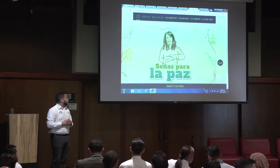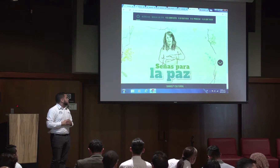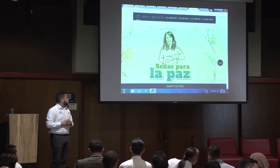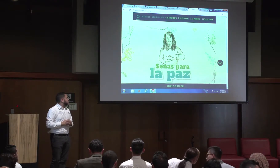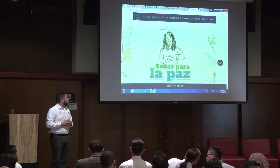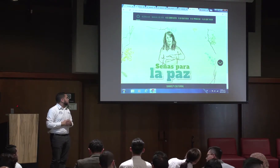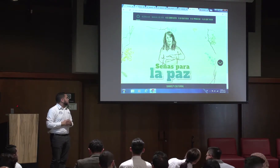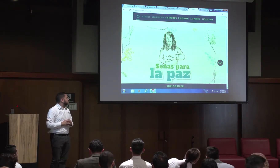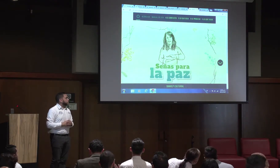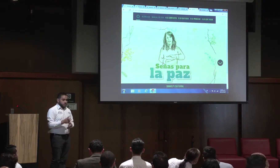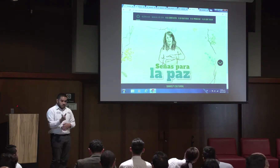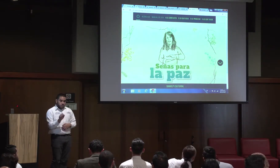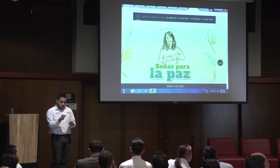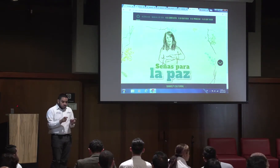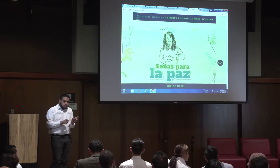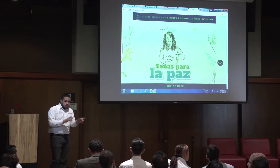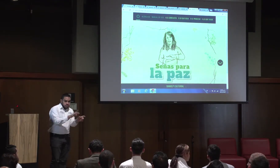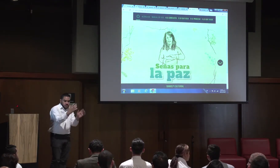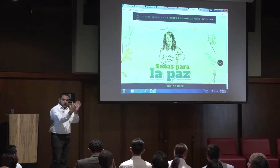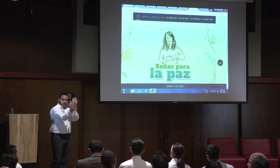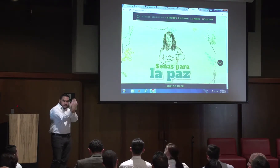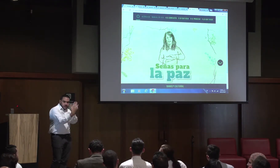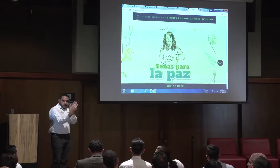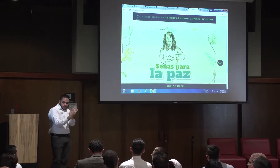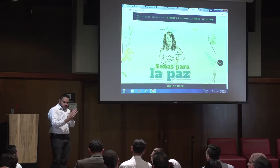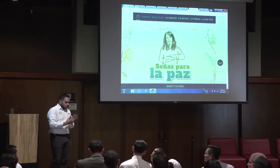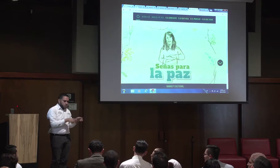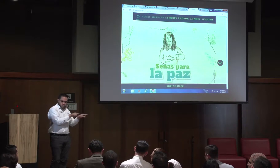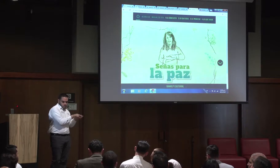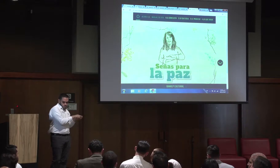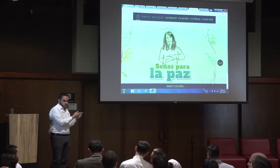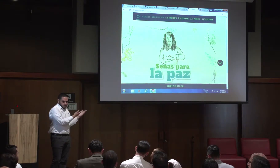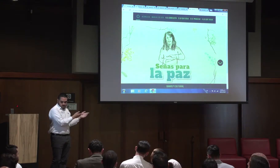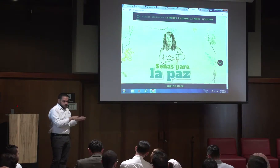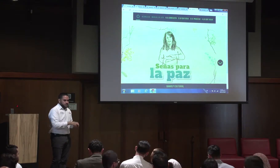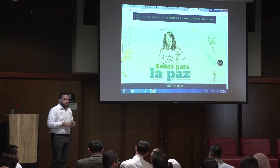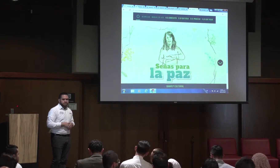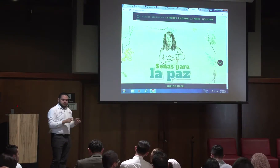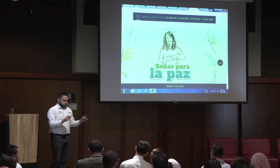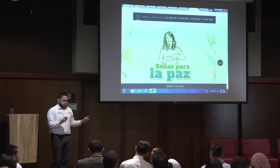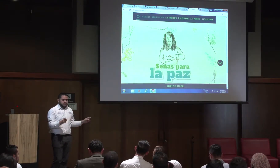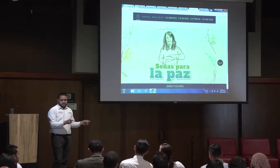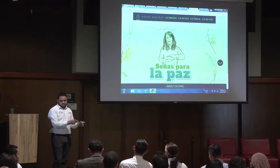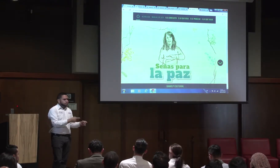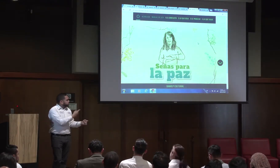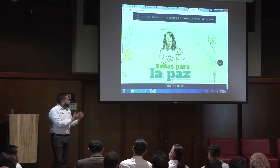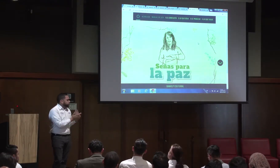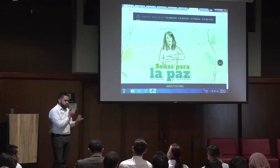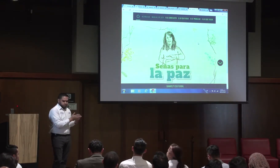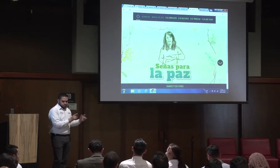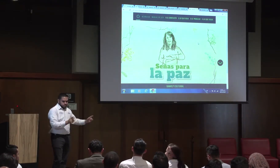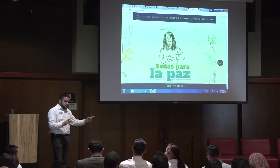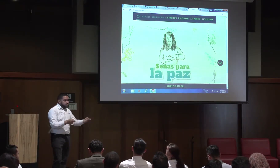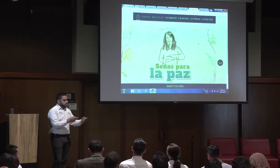exponer los diferentes capítulos. Entonces, realmente era, pues, muy brevemente mostrarles cómo